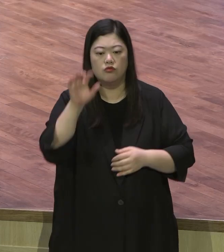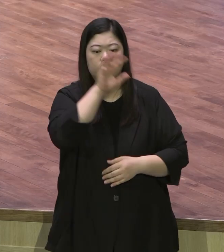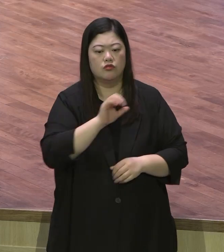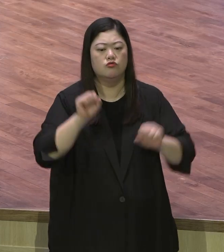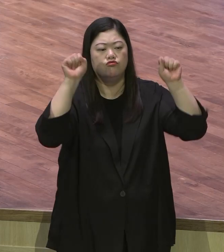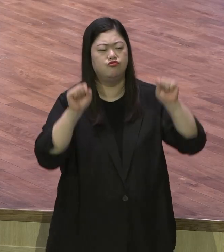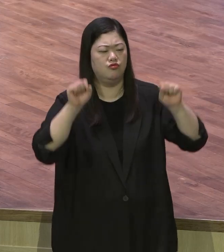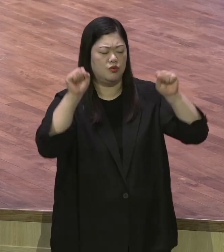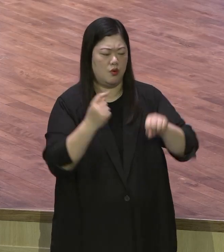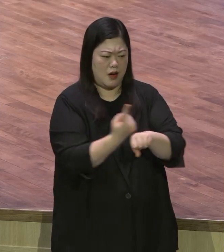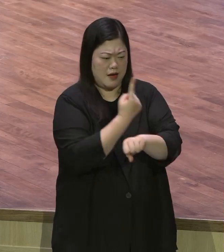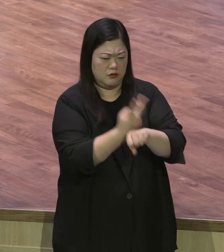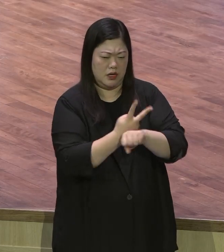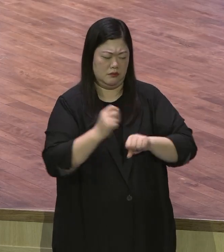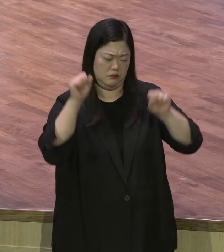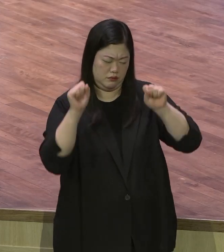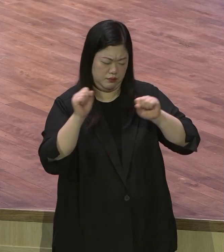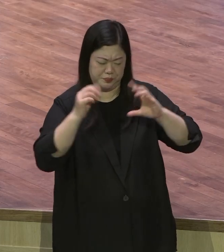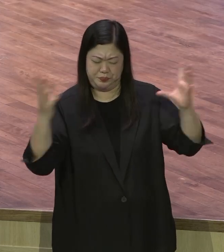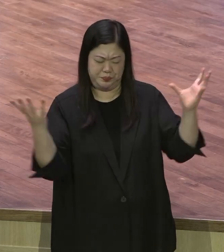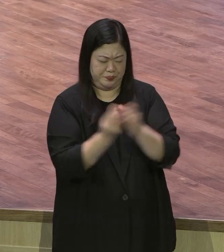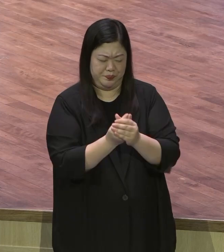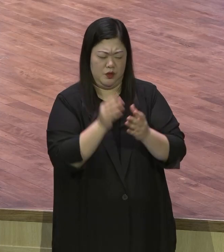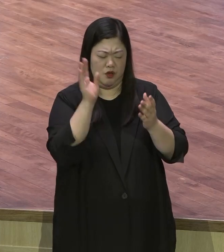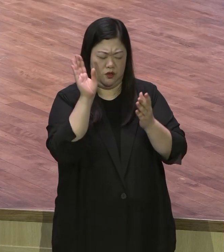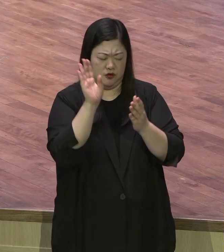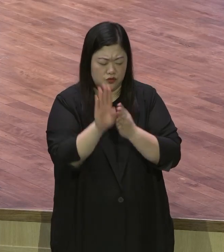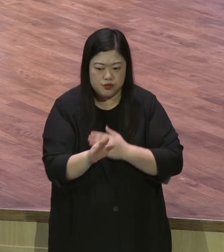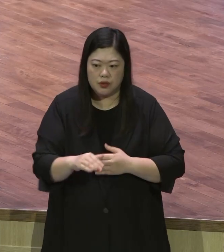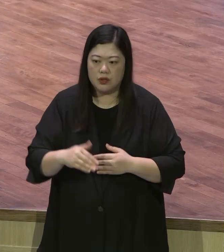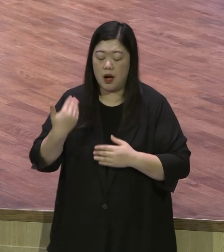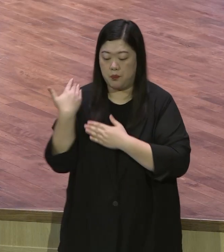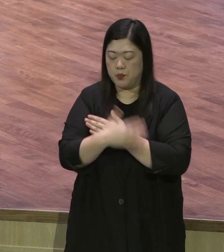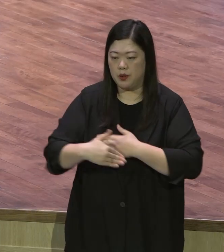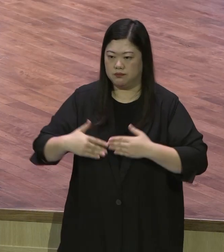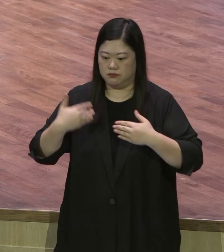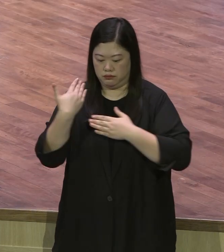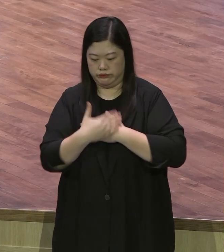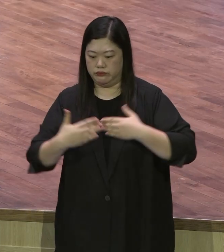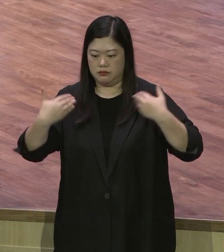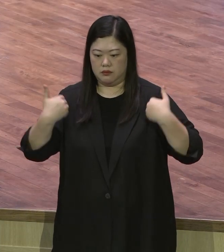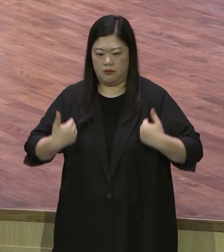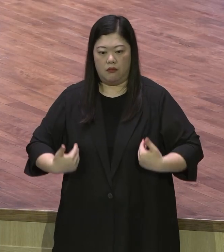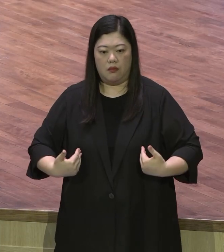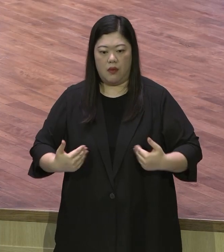집에 땀 쫙 흘려 싸우고 집에 들어. 안 그런 부인 오라 하지도 않는데 집에 못 들어간대.